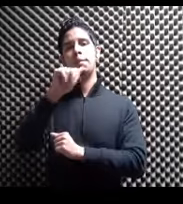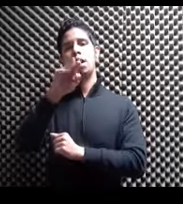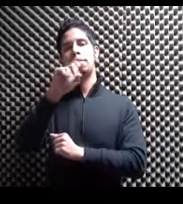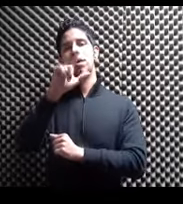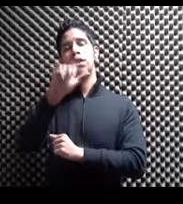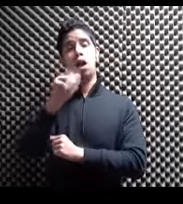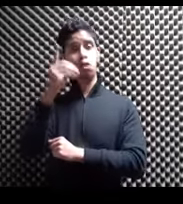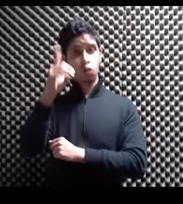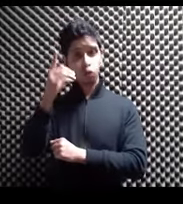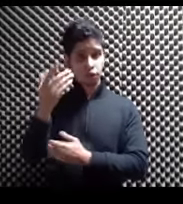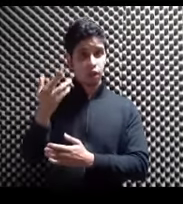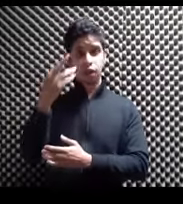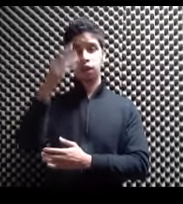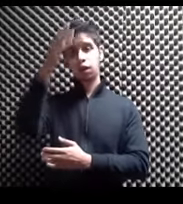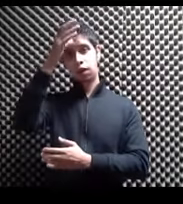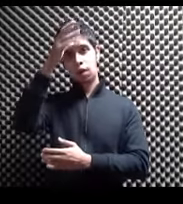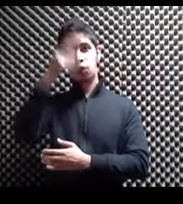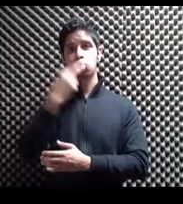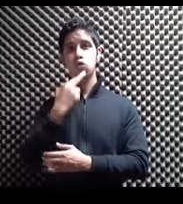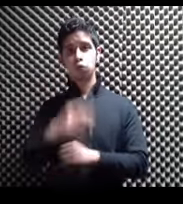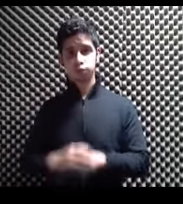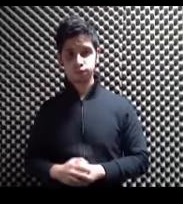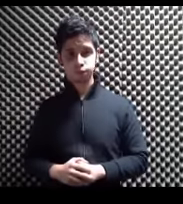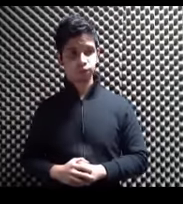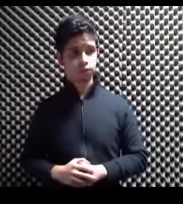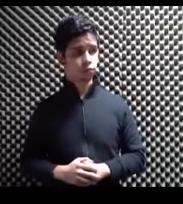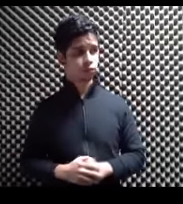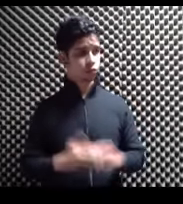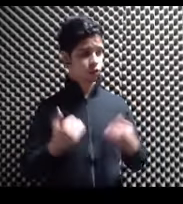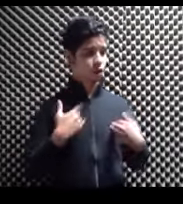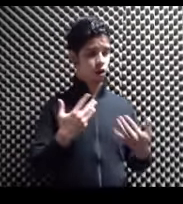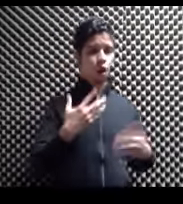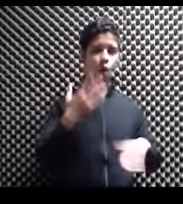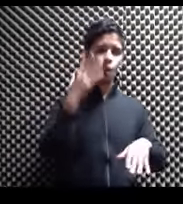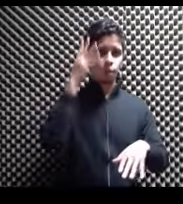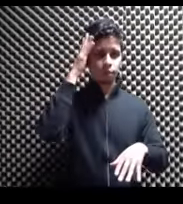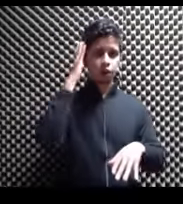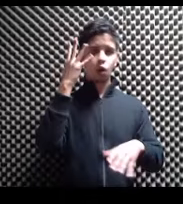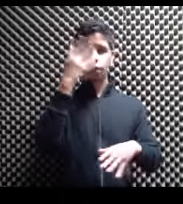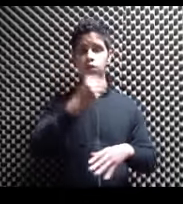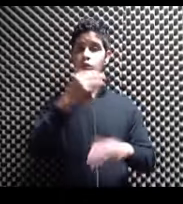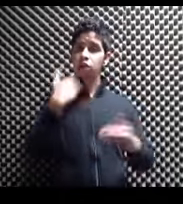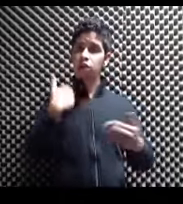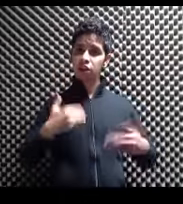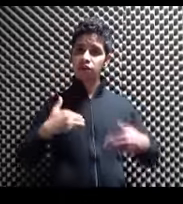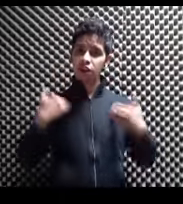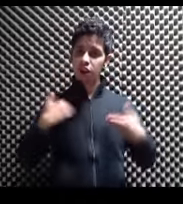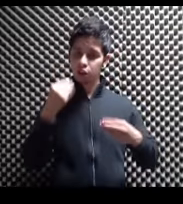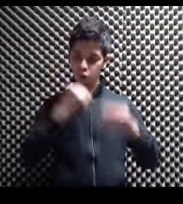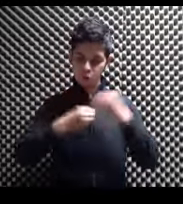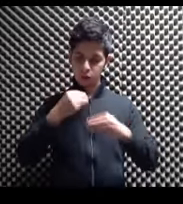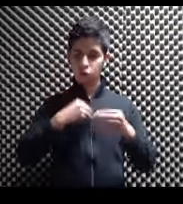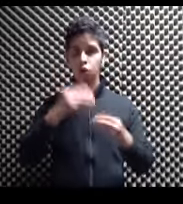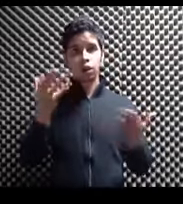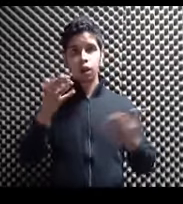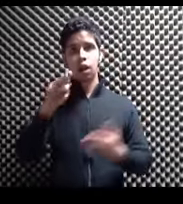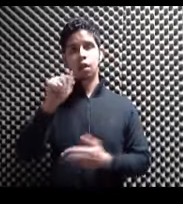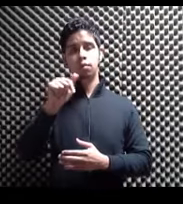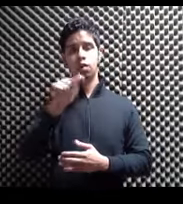con un pelaje precioso. Y feliz comiendo ahí, Yerbita. Comiendo mango, que son riquísimos los mangos de caja de Pamela.